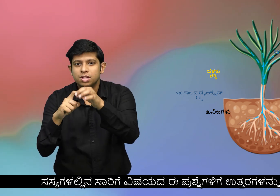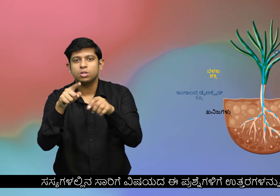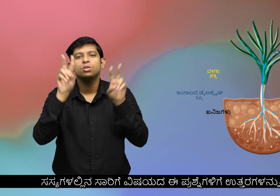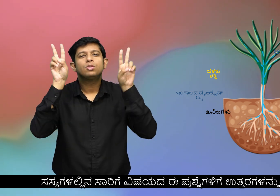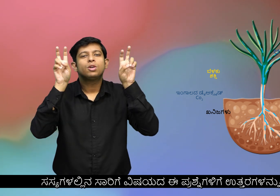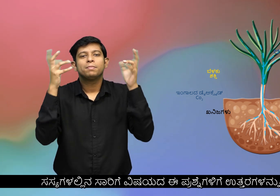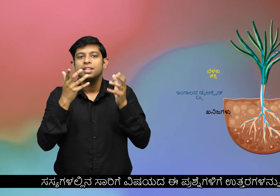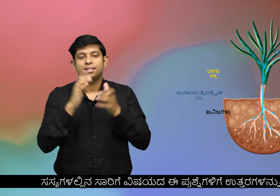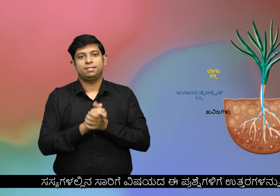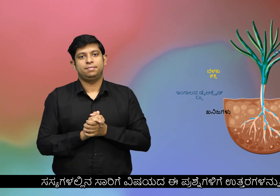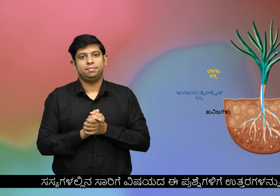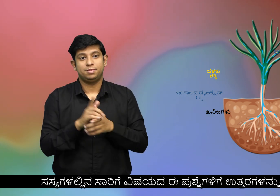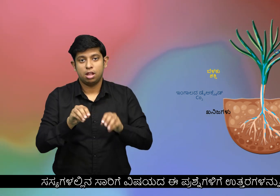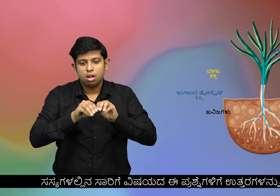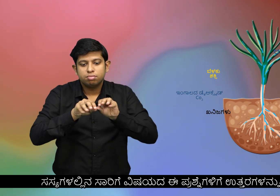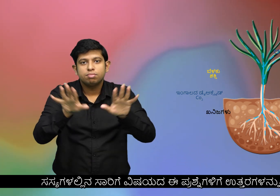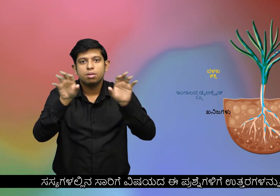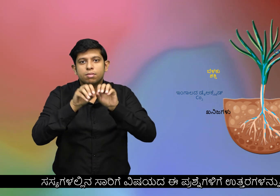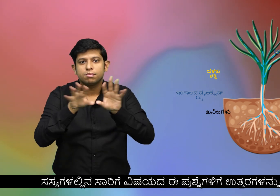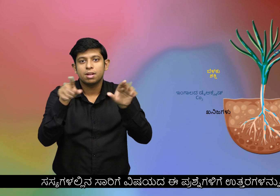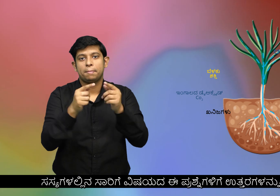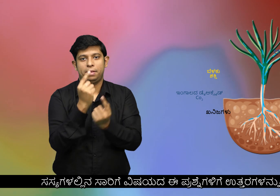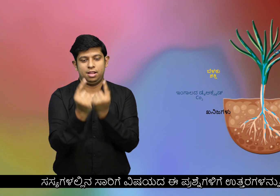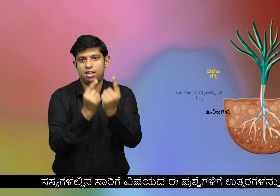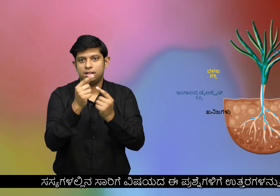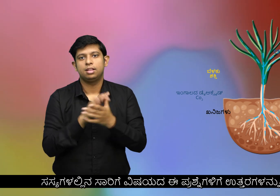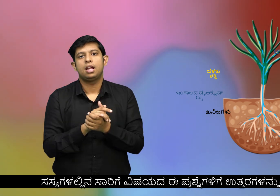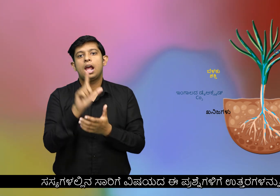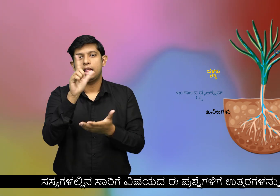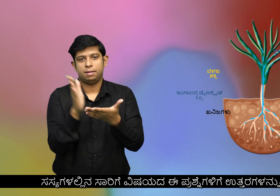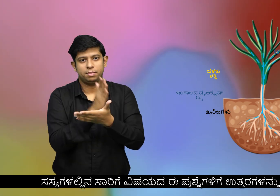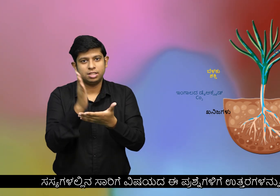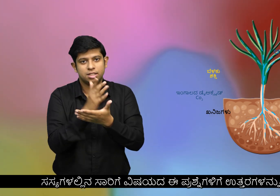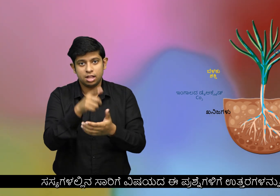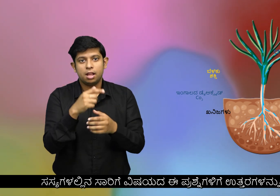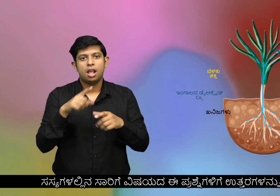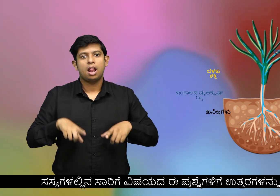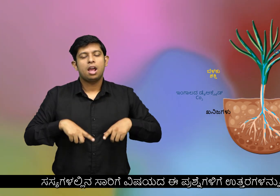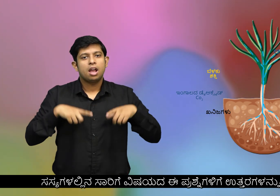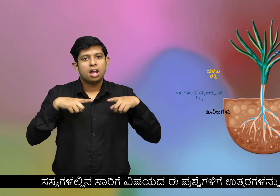ಸಸ್ಯಗಳಲ್ಲಿನ ಸಾರಿಗೆ ಈ ವಿಷಯದ ಪ್ರಶ್ನೆಗಳಿಗೆ ಉತ್ತರಗಳನ್ನು ಅನ್ವೇಷಿಸೋಣ.